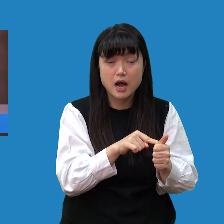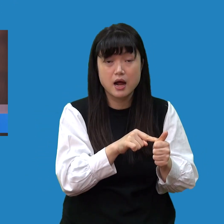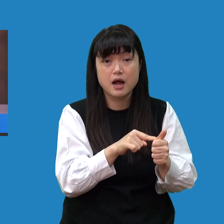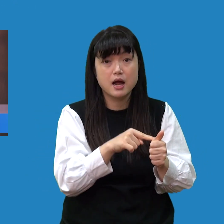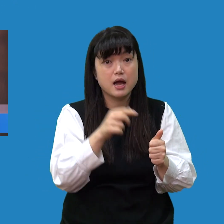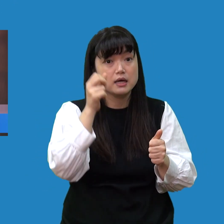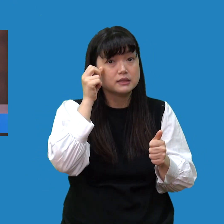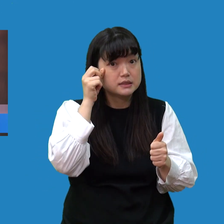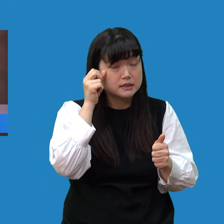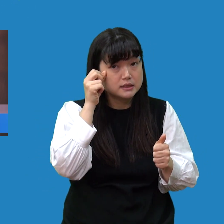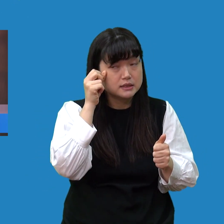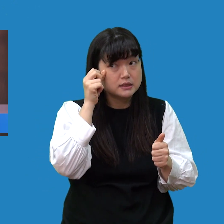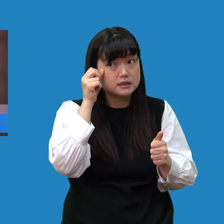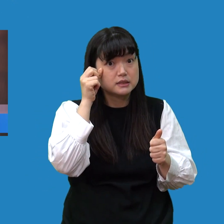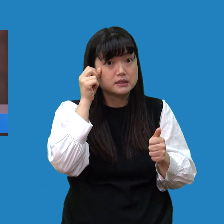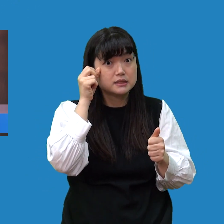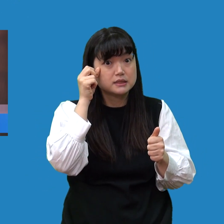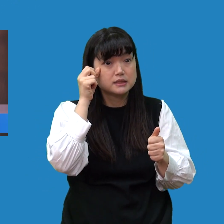잠언